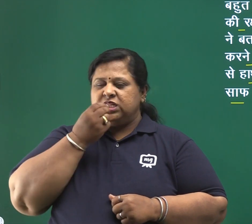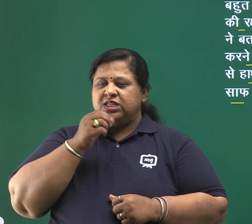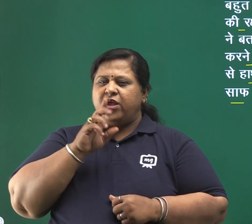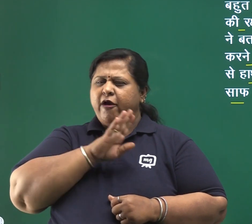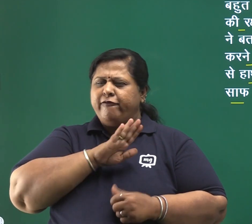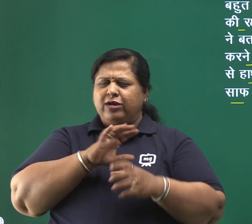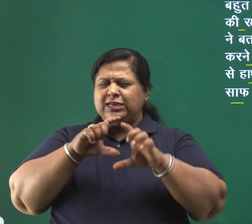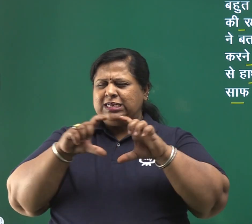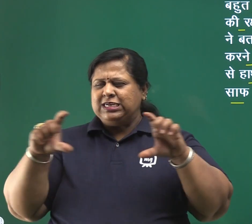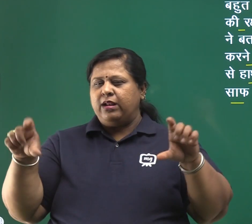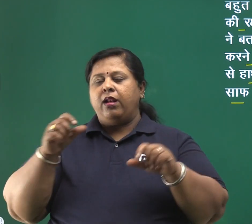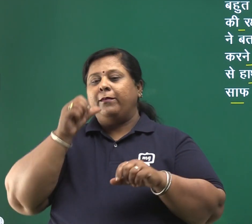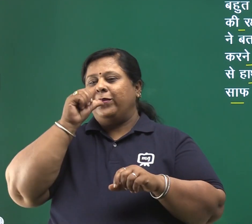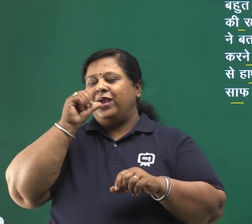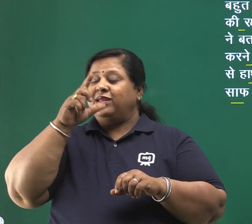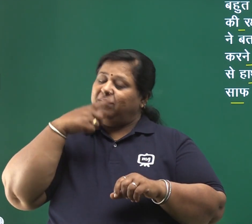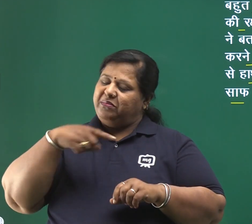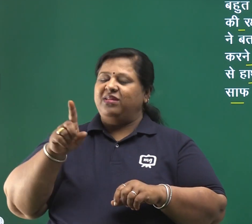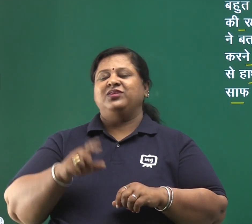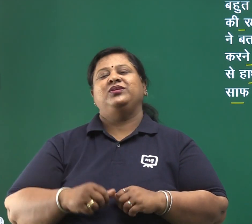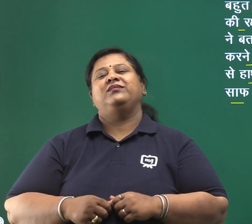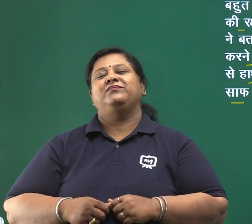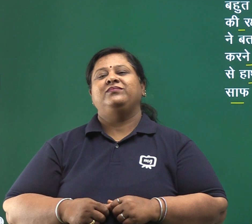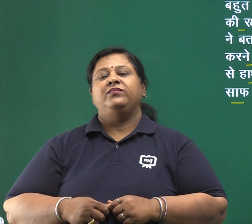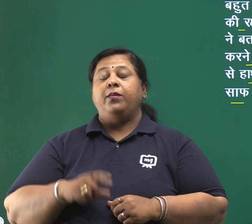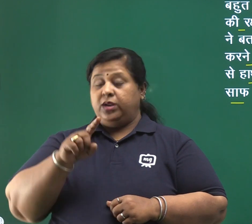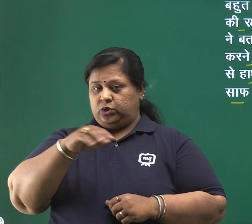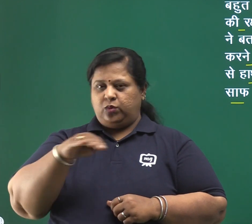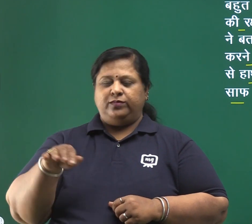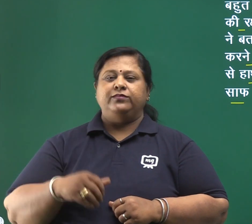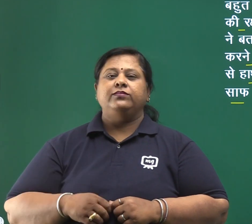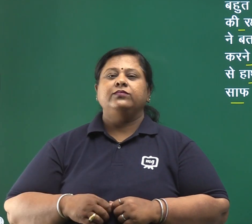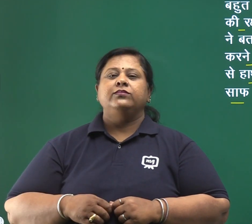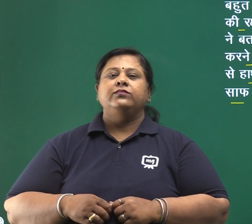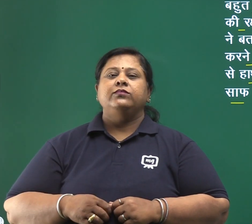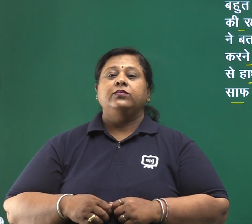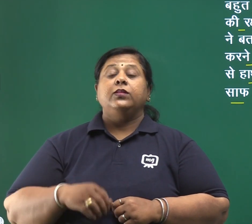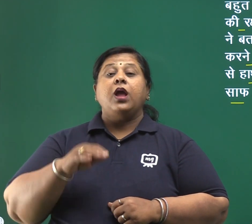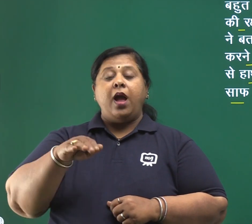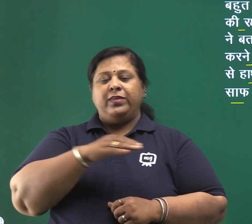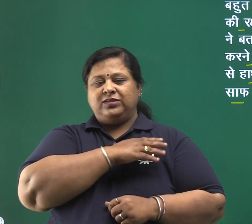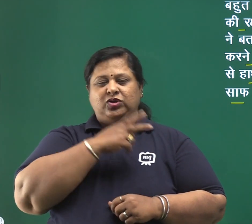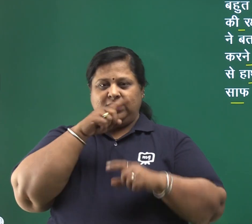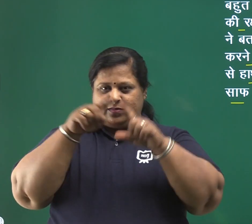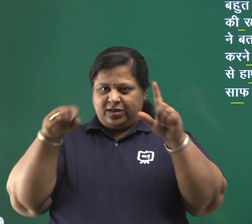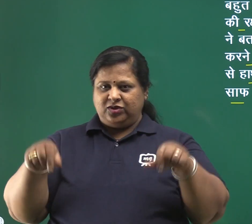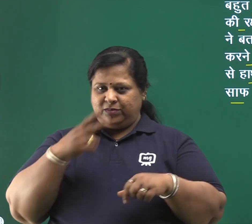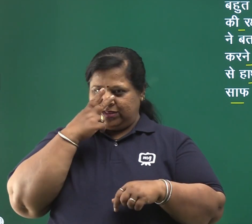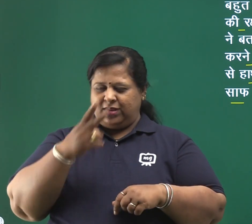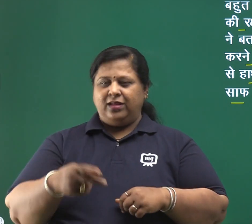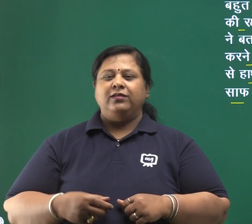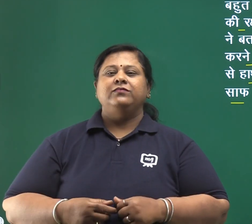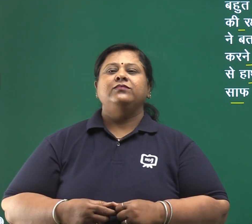पानी ही पीना चाहिए। बच्चों, आप इस चित्र में देख रहे